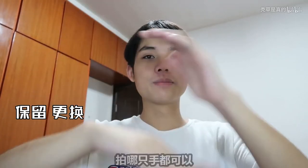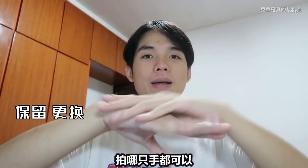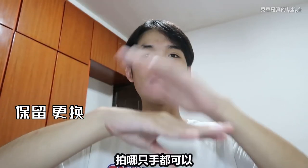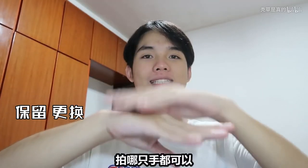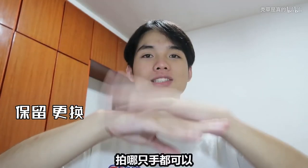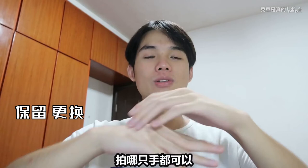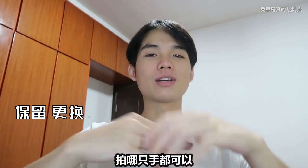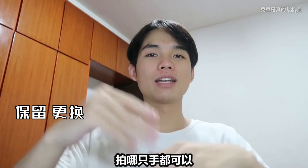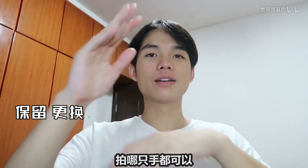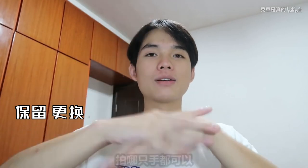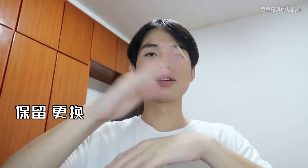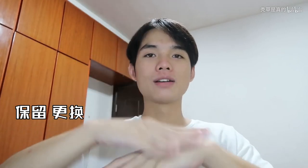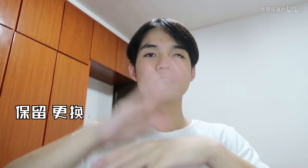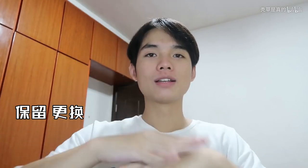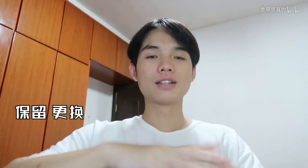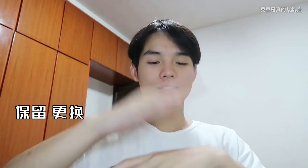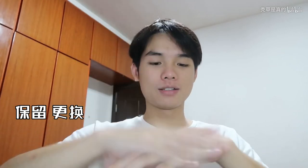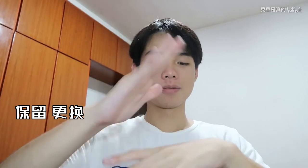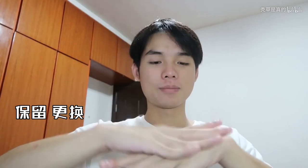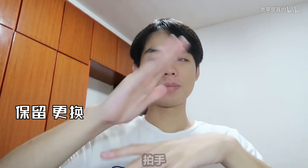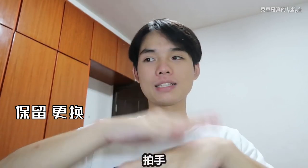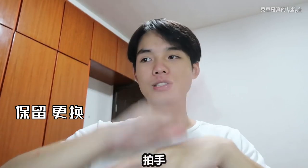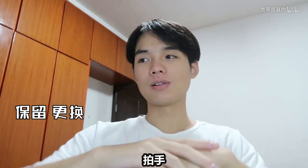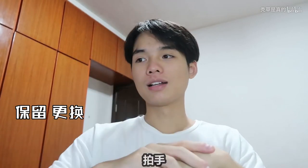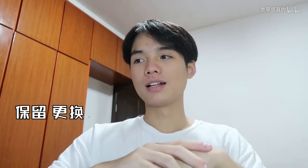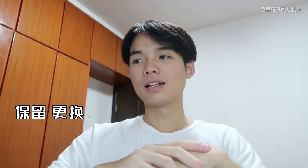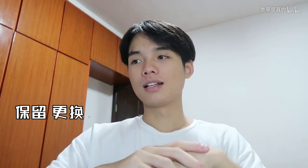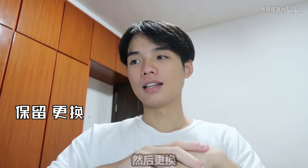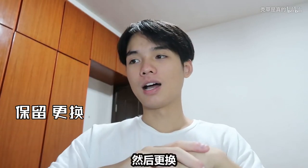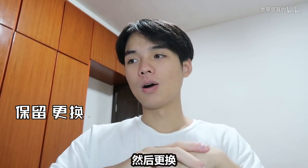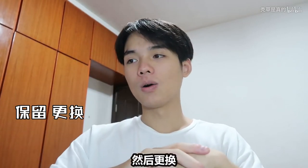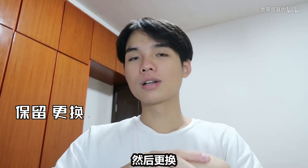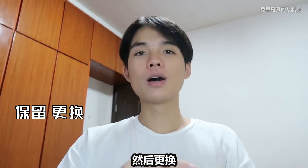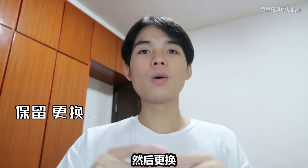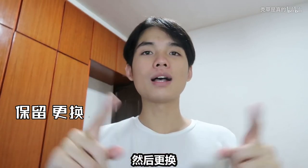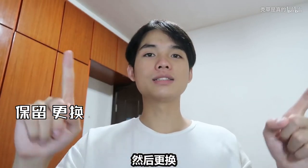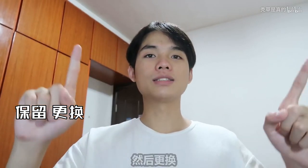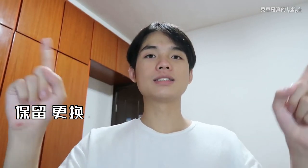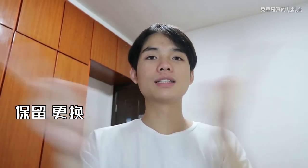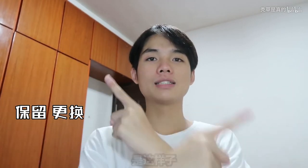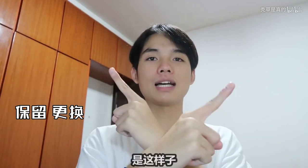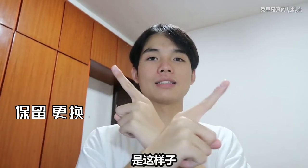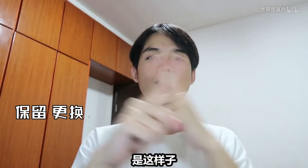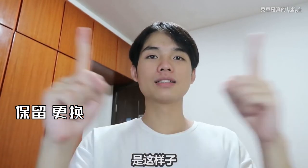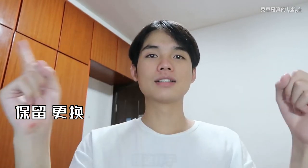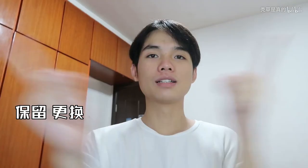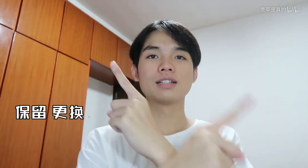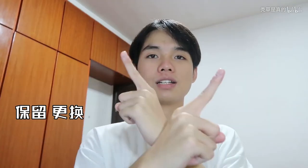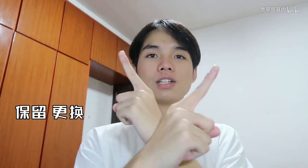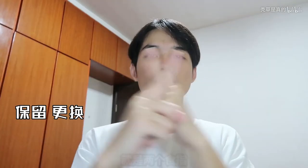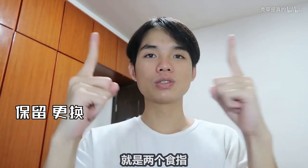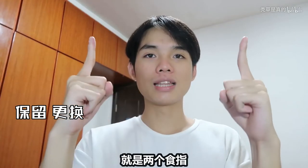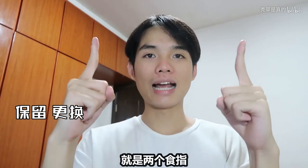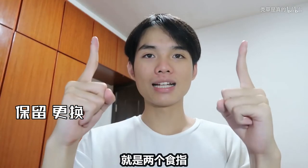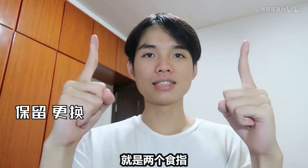拍哪只手都可以，拍手。然后更换是这样子，就是两个食